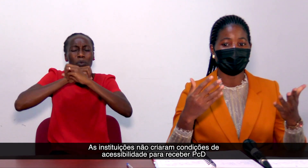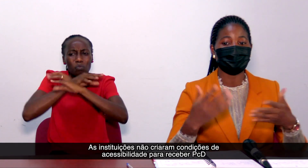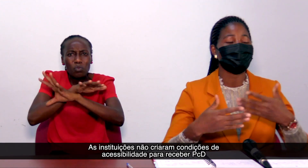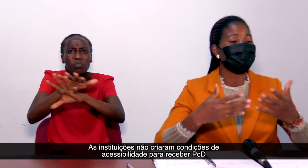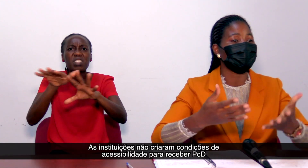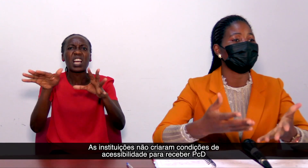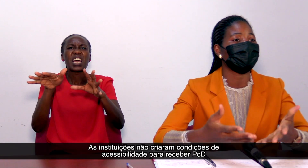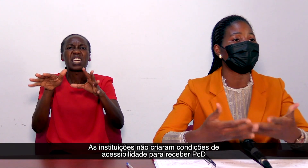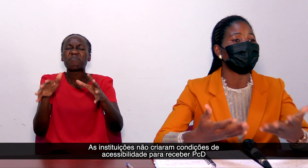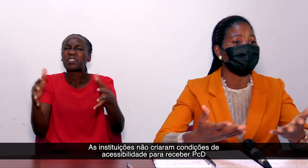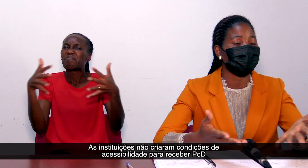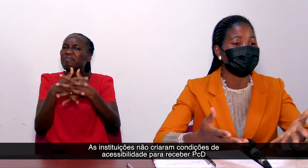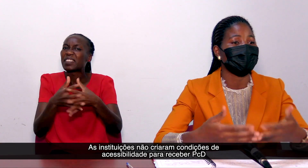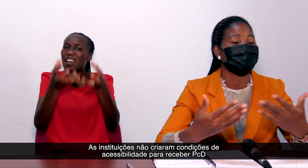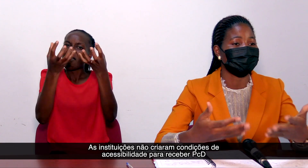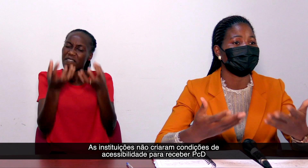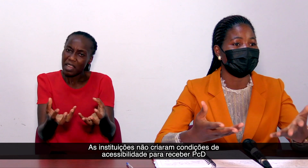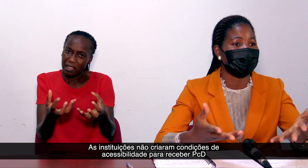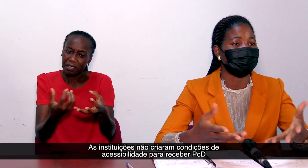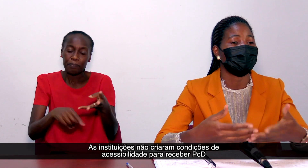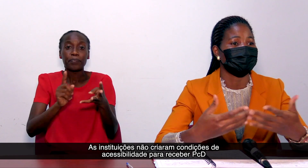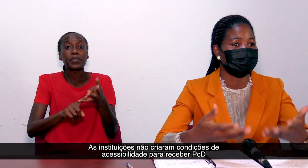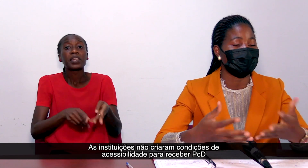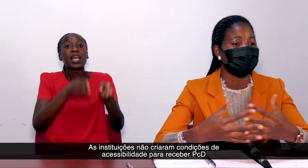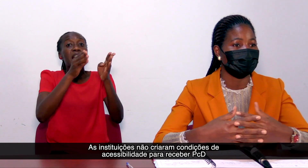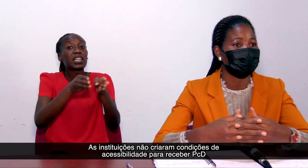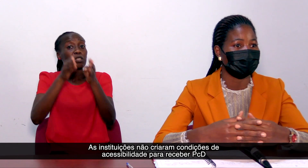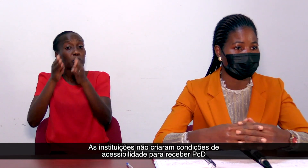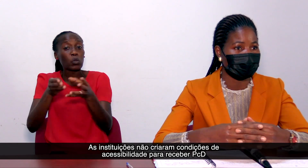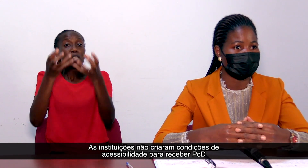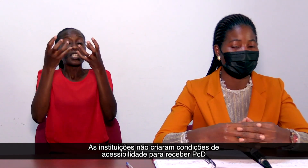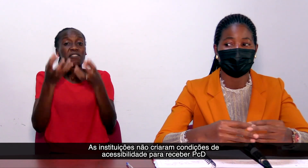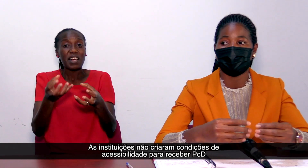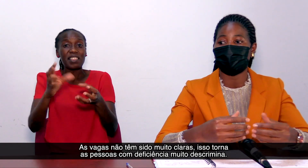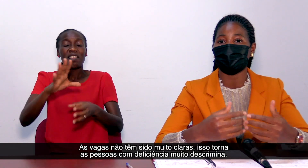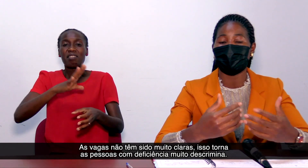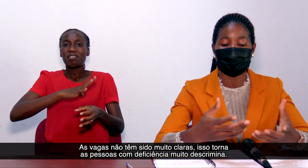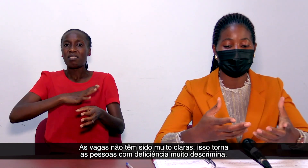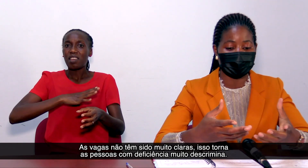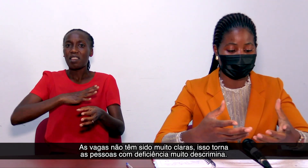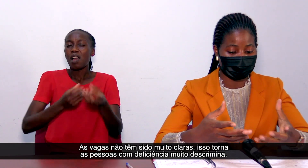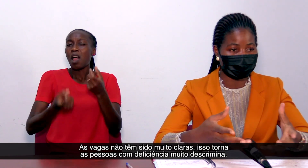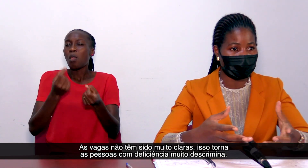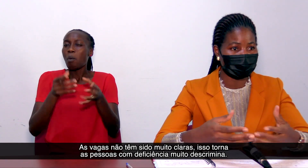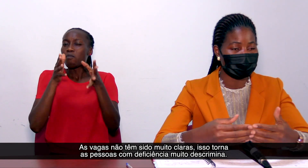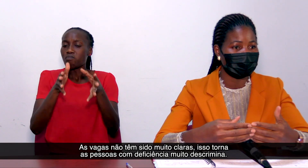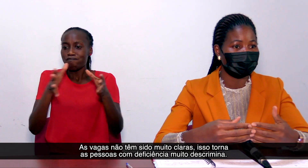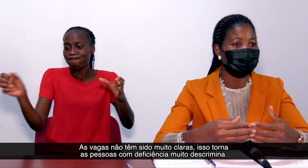As instituições não criaram condições de acessibilidade para receber as pessoas com deficiência. Quando há publicação de vagas, não são